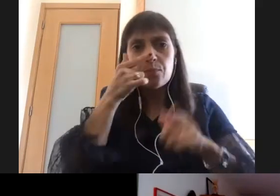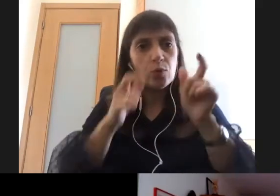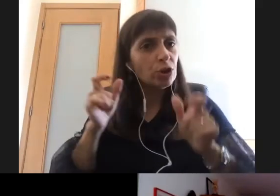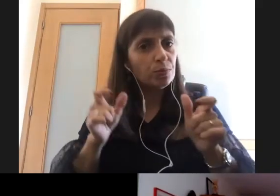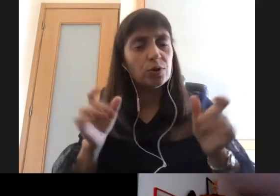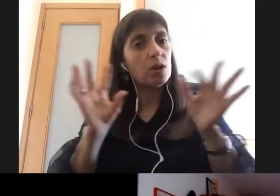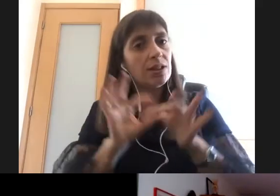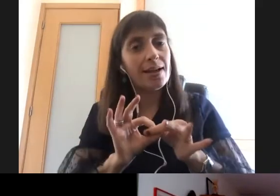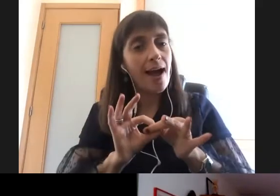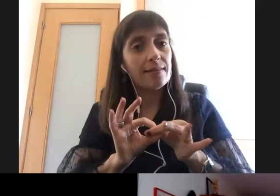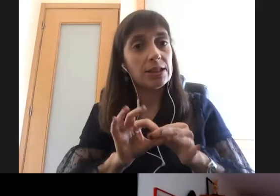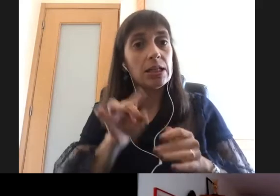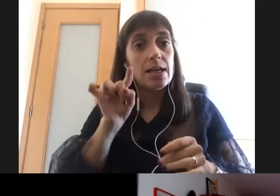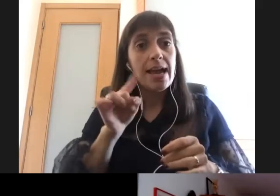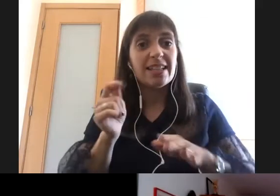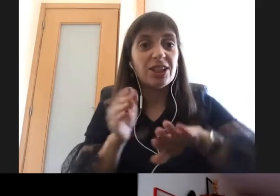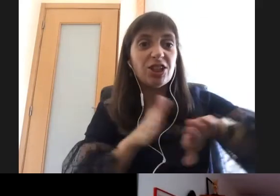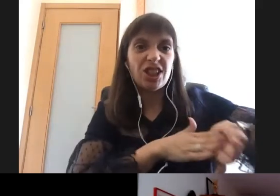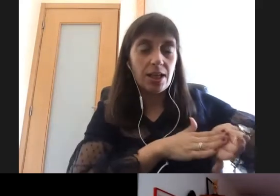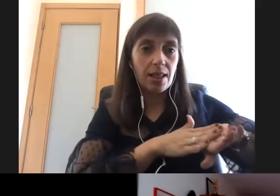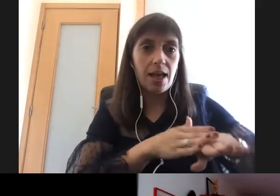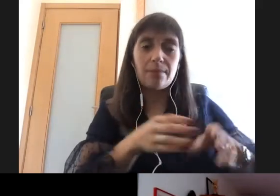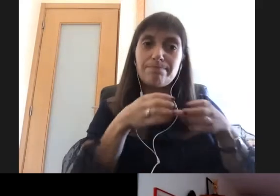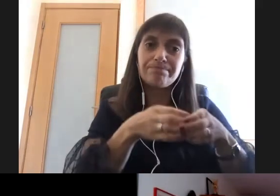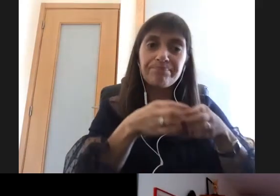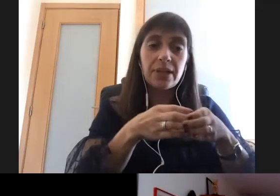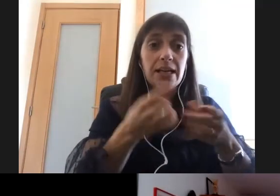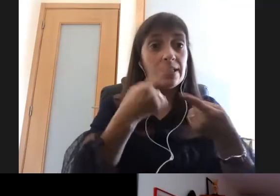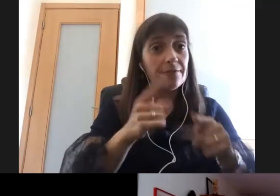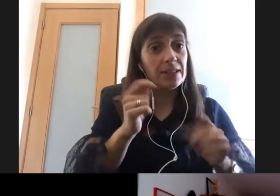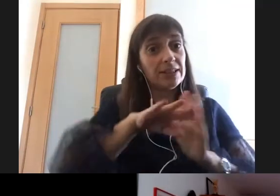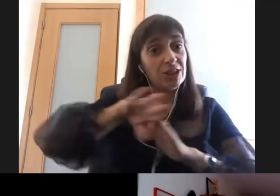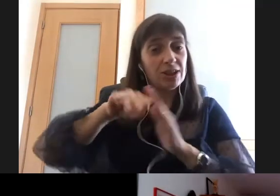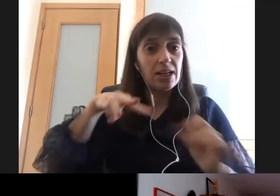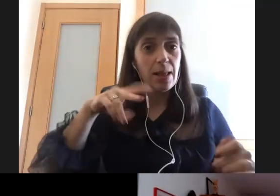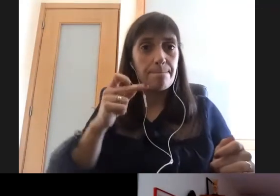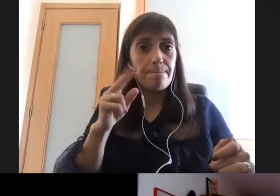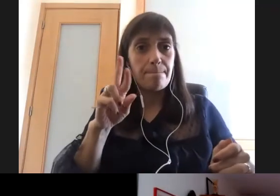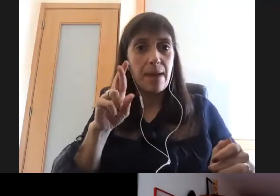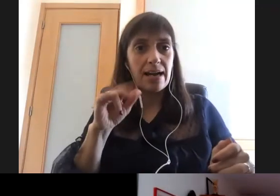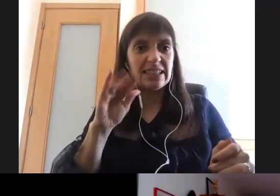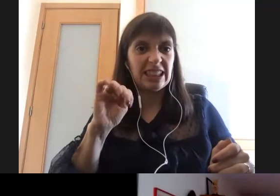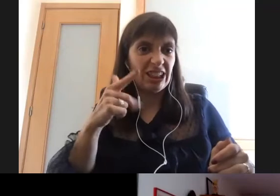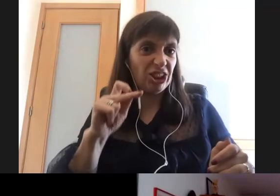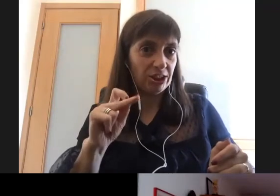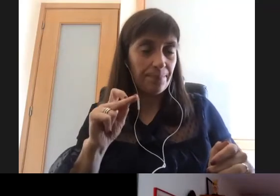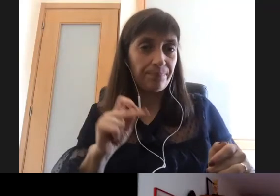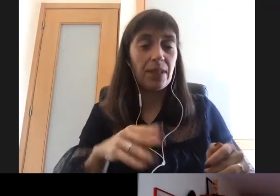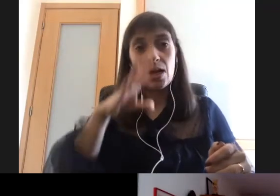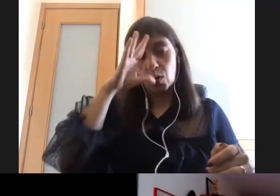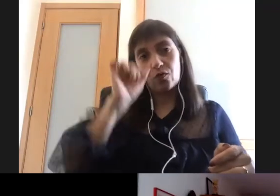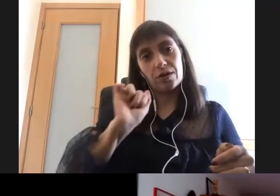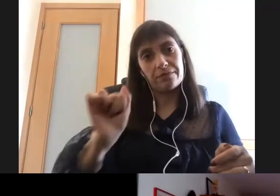esquerda corporativista, que era muito diferente da esquerda marxista, no governo dele.